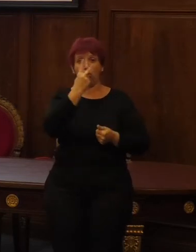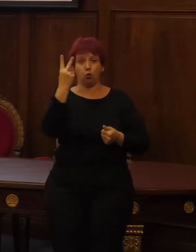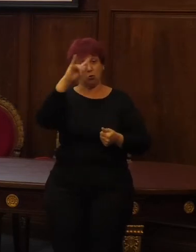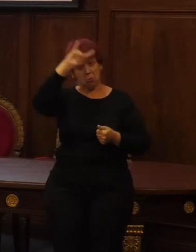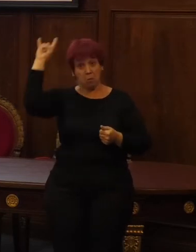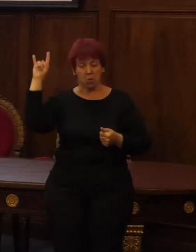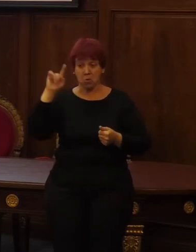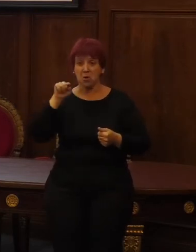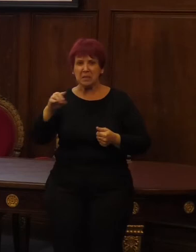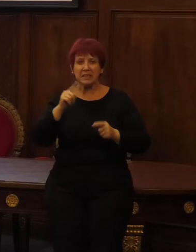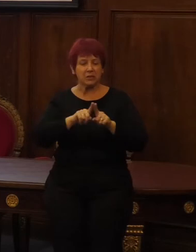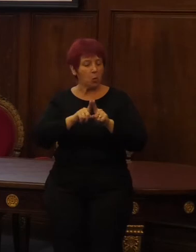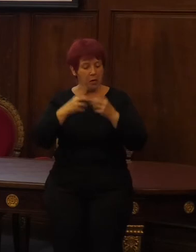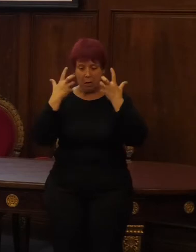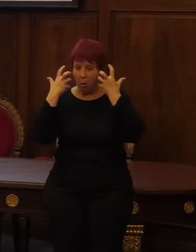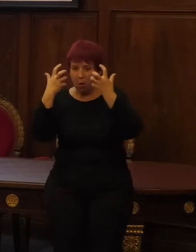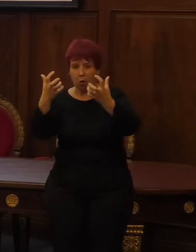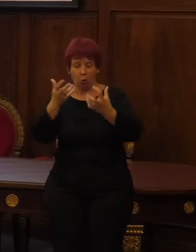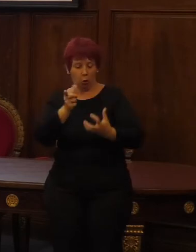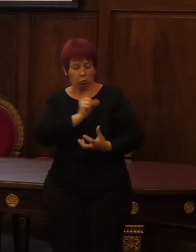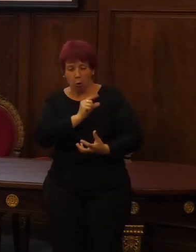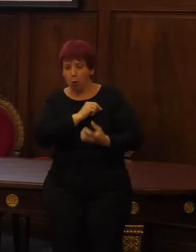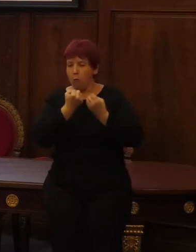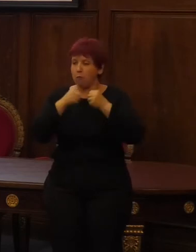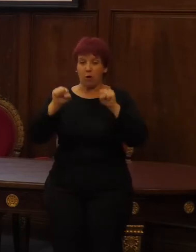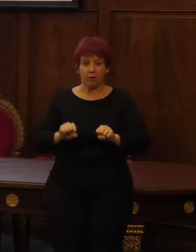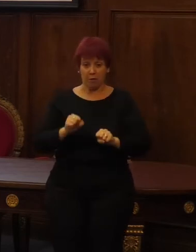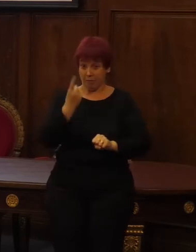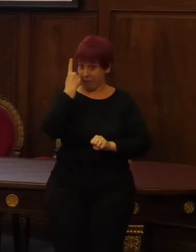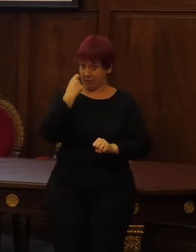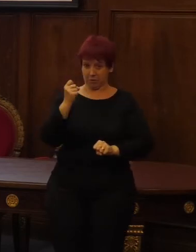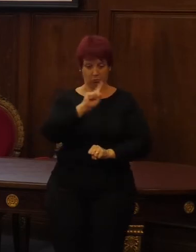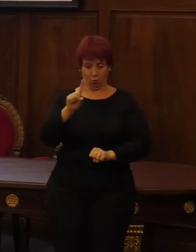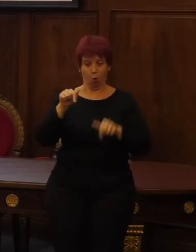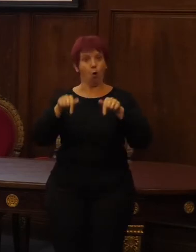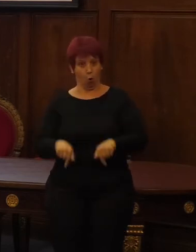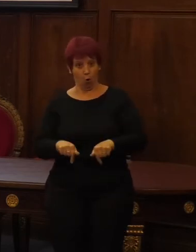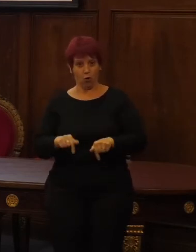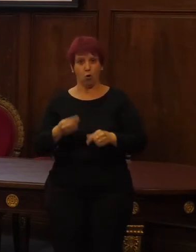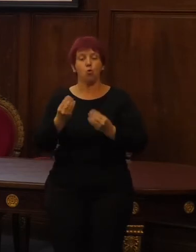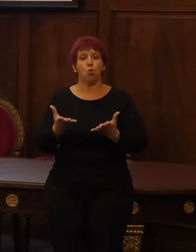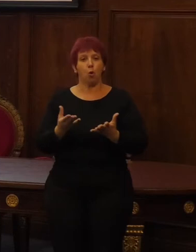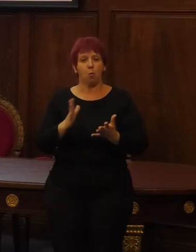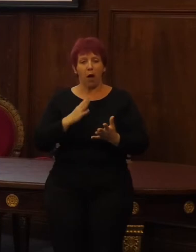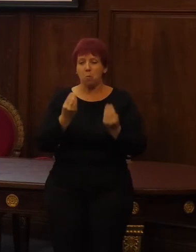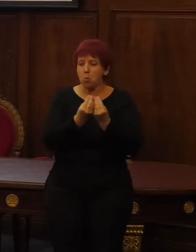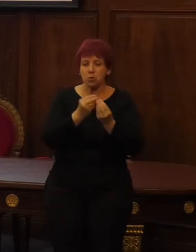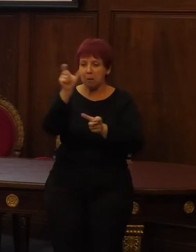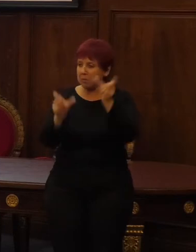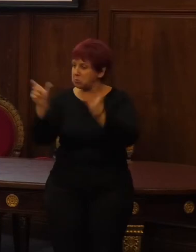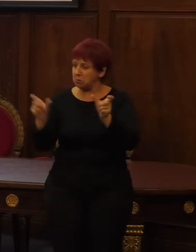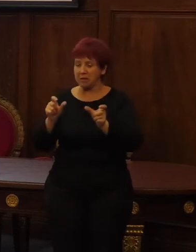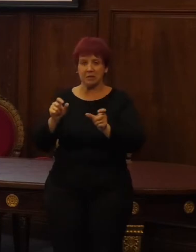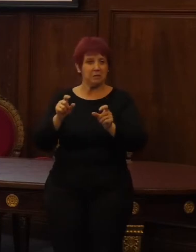demonios, que justifica el horror y el dolor, no de ayer, sino de hoy, la impunidad de civiles